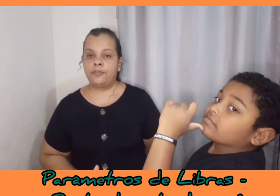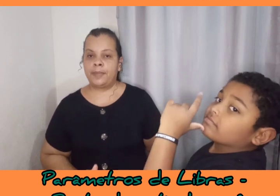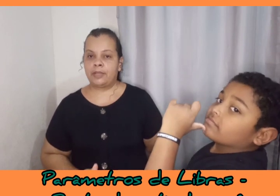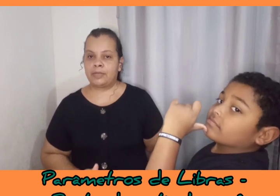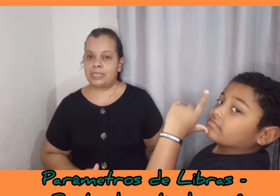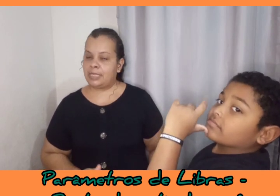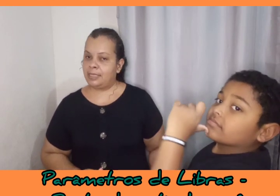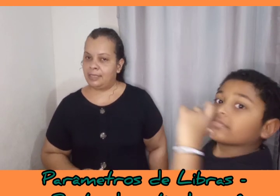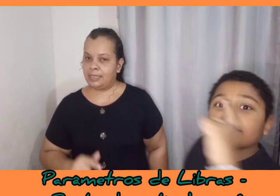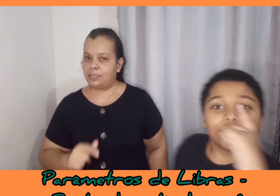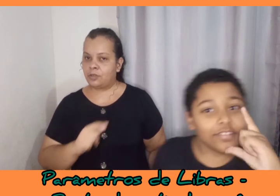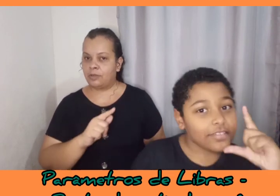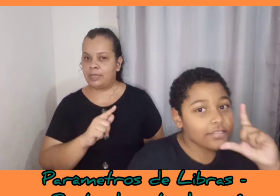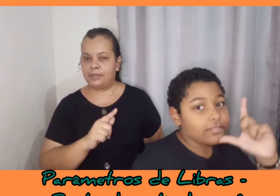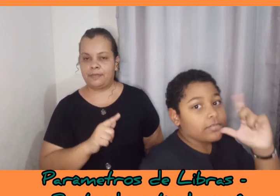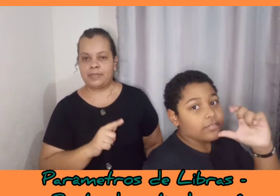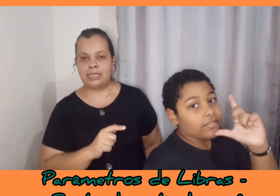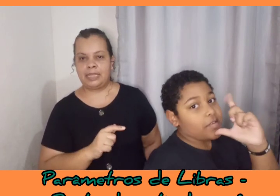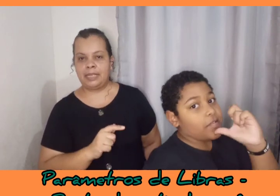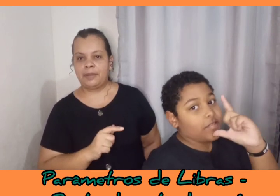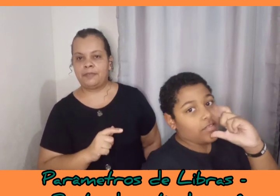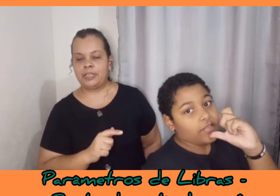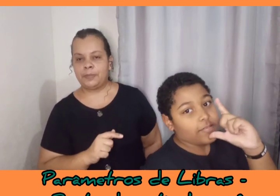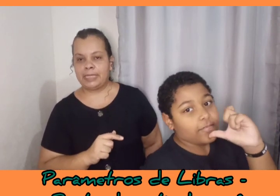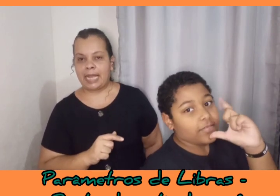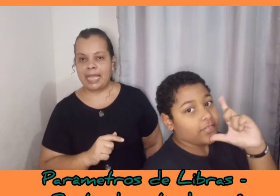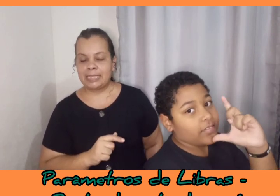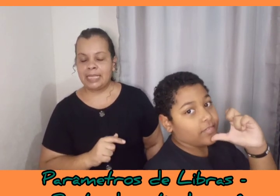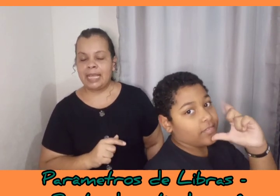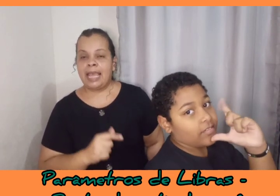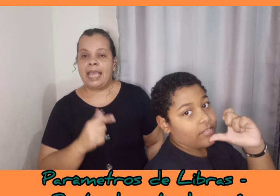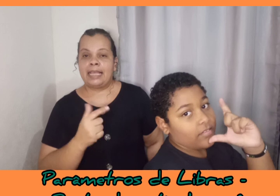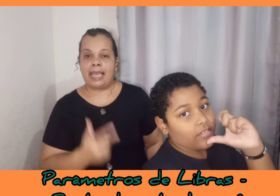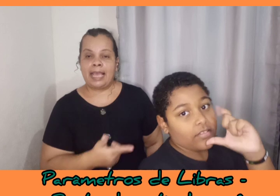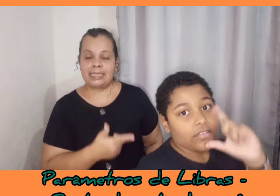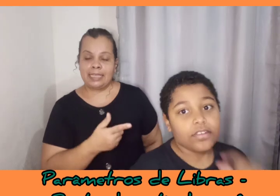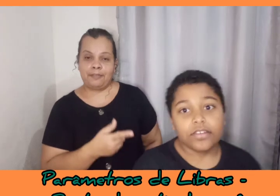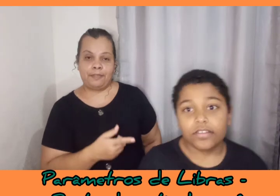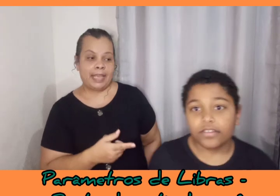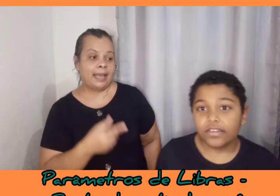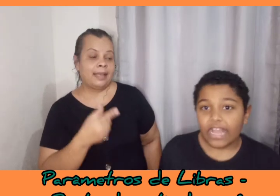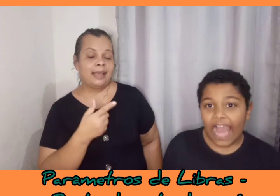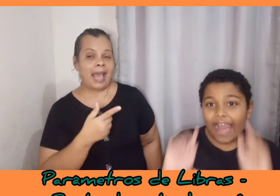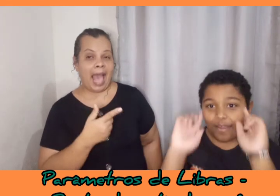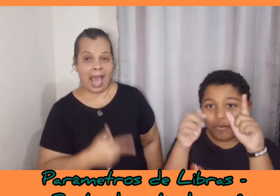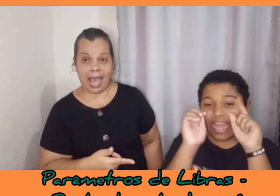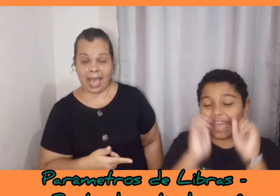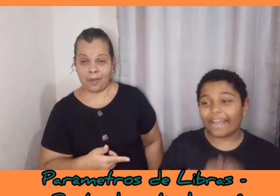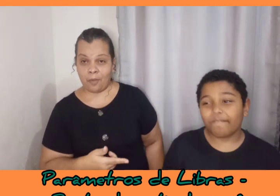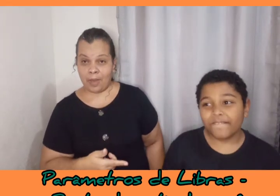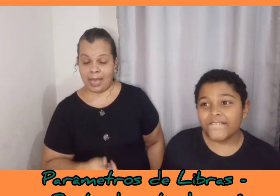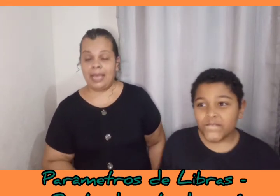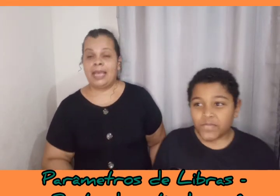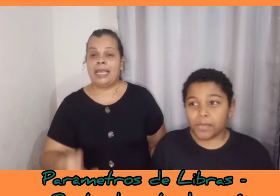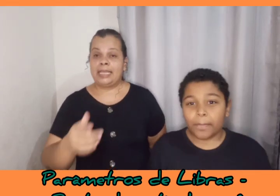movimento assim, isso igual o Davi tá fazendo aí, para frente e para trás, significa água.